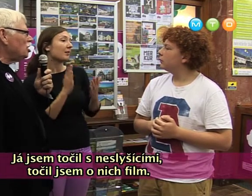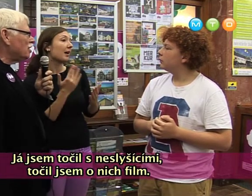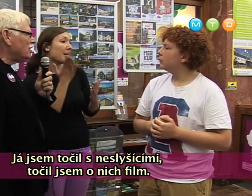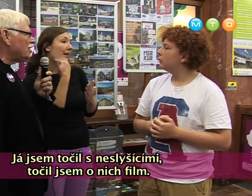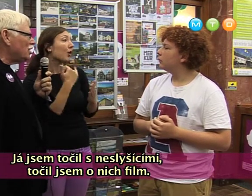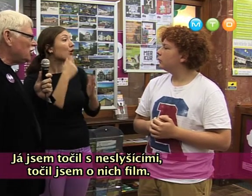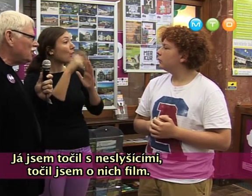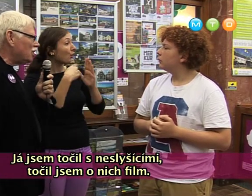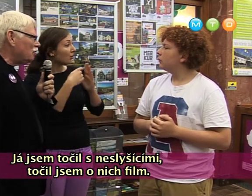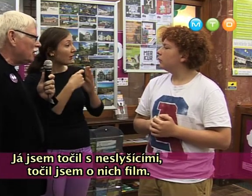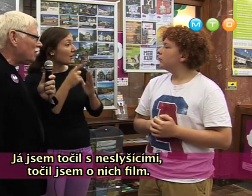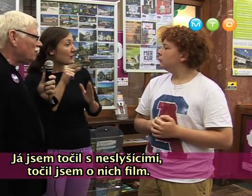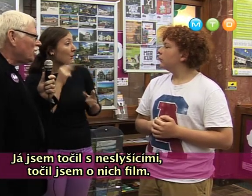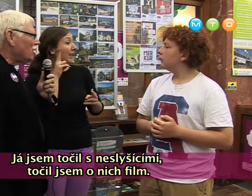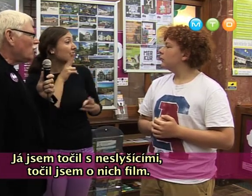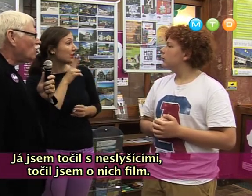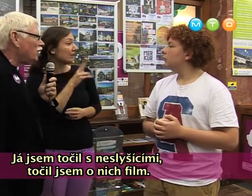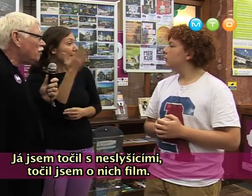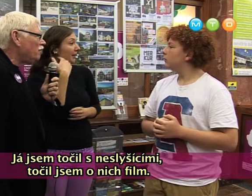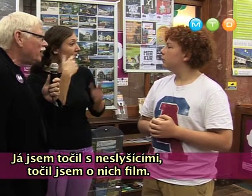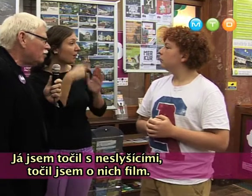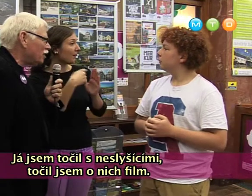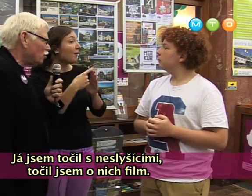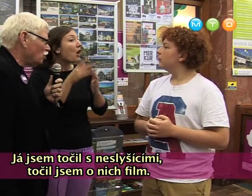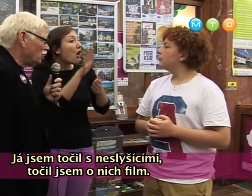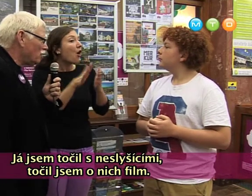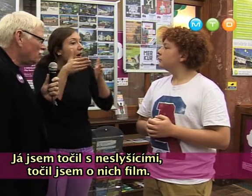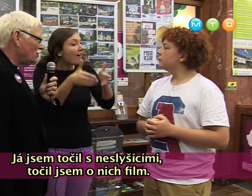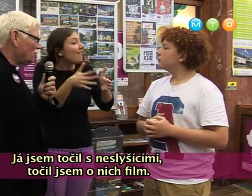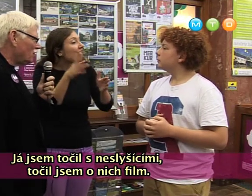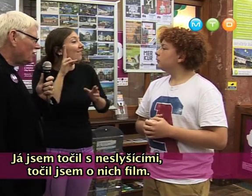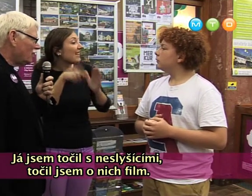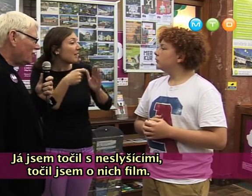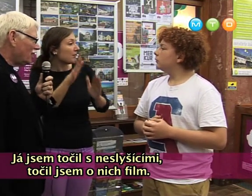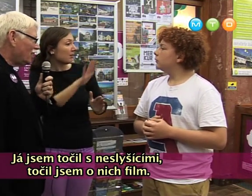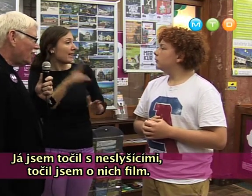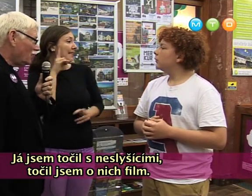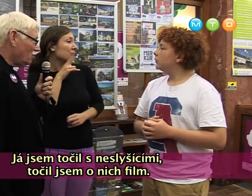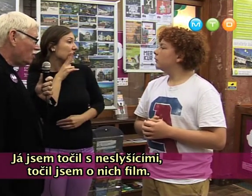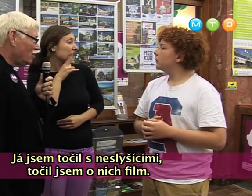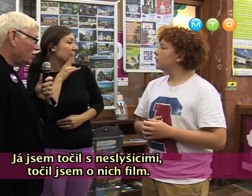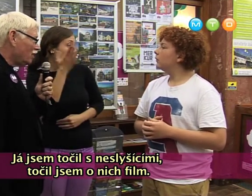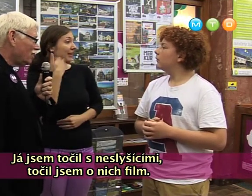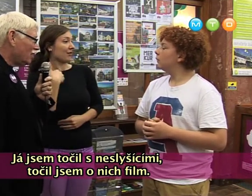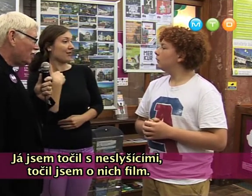já jsem točil s neslyšícími, o nich film jsem točil. Jo?